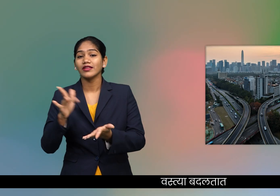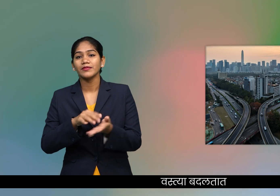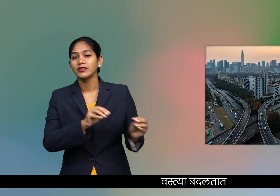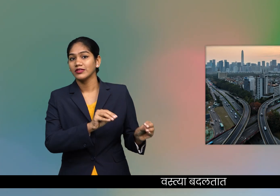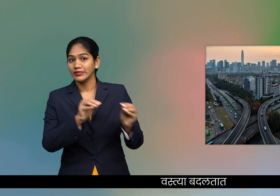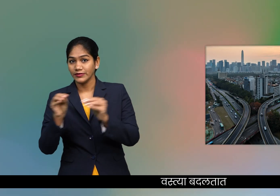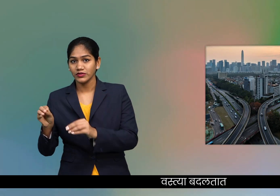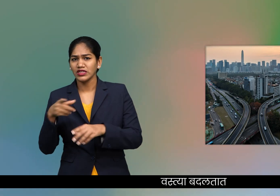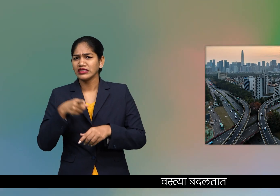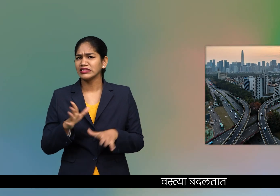वस्त्या बदलतात.